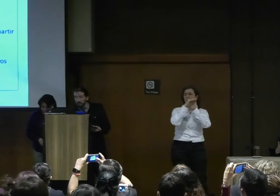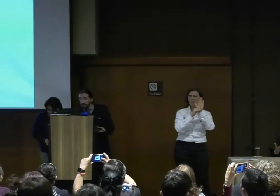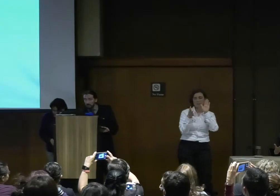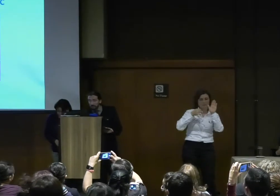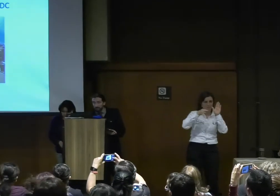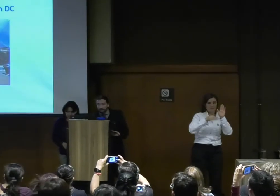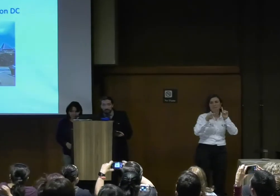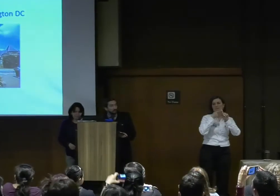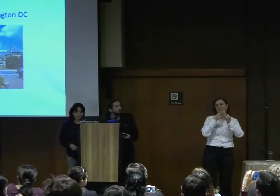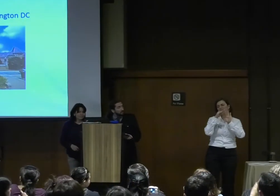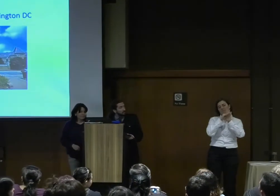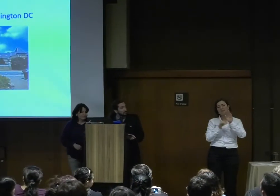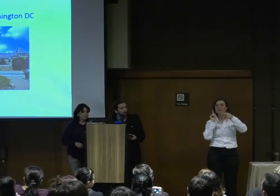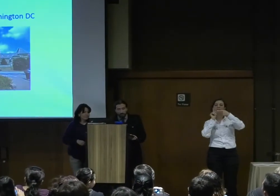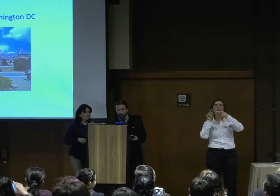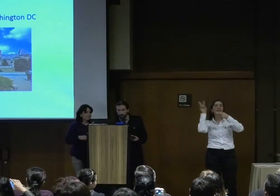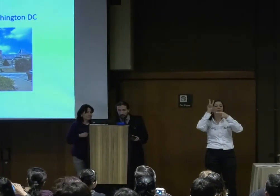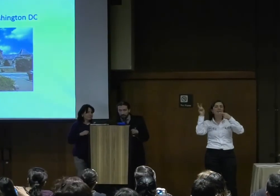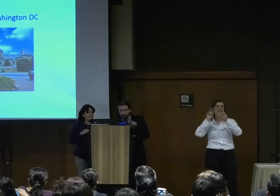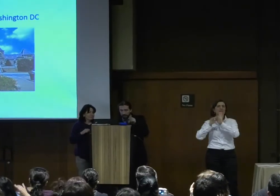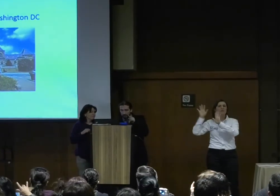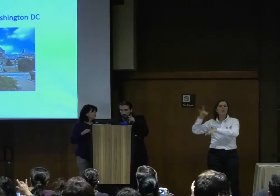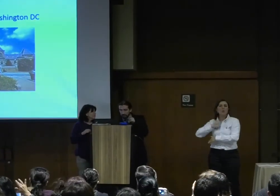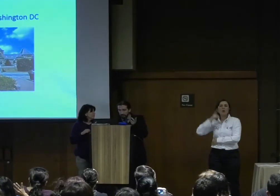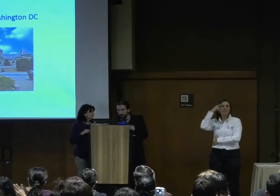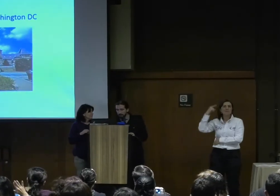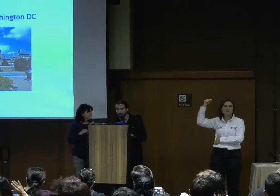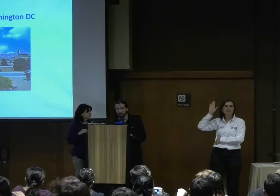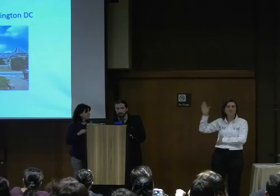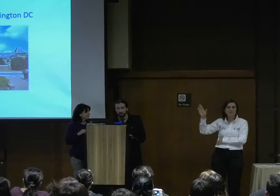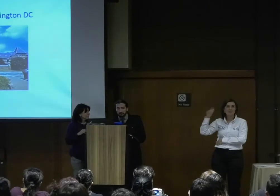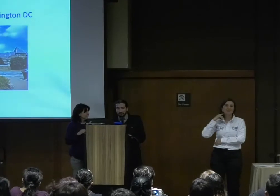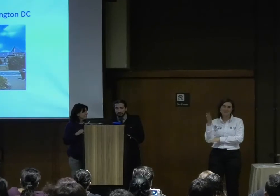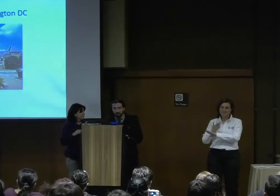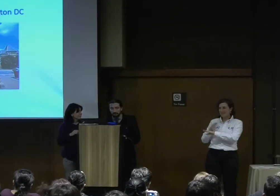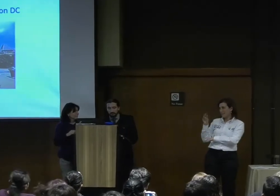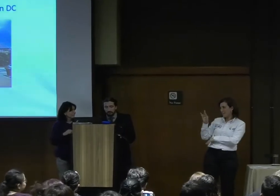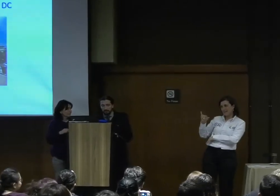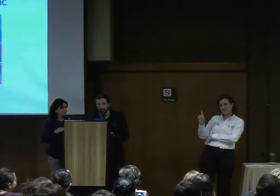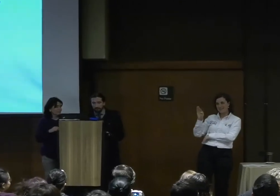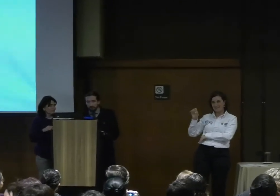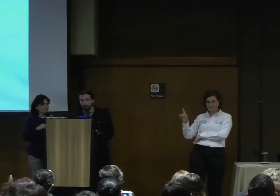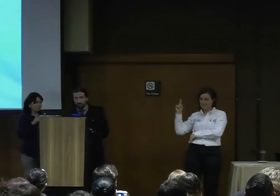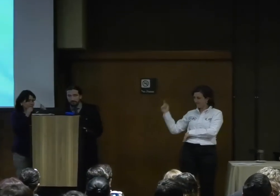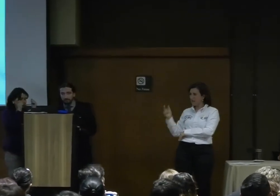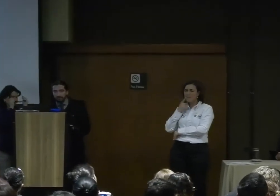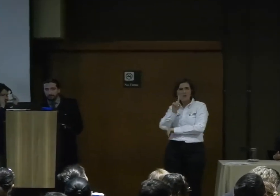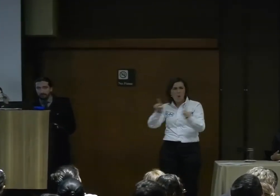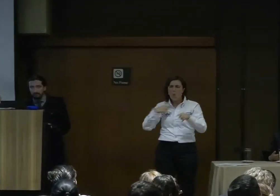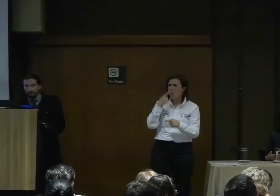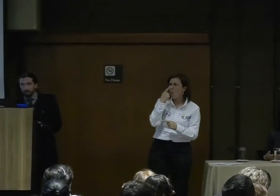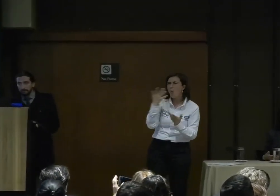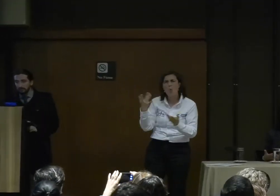Voy a empezar, a modo de introducción, voy a hablar un poco de la Universidad de Gallaudet, porque María Isabel me dijo que hay mucha